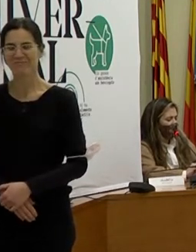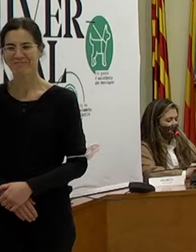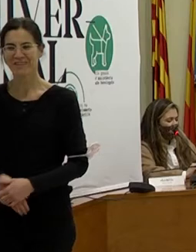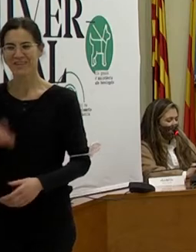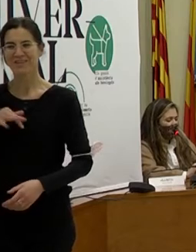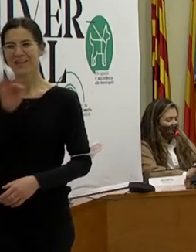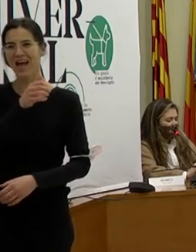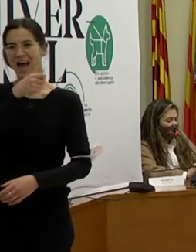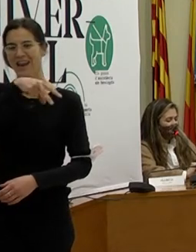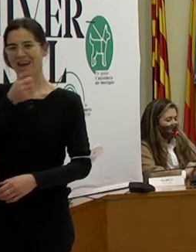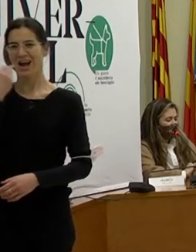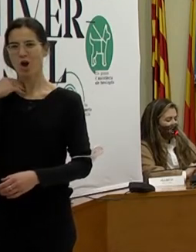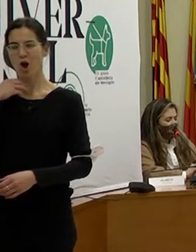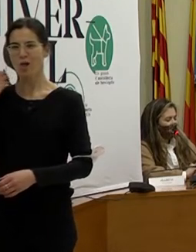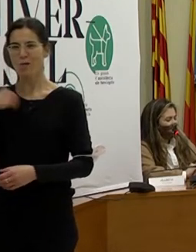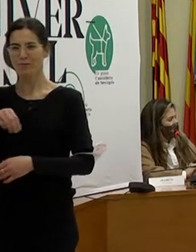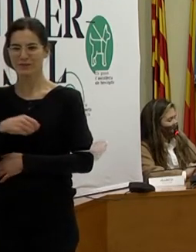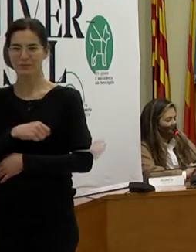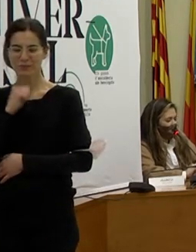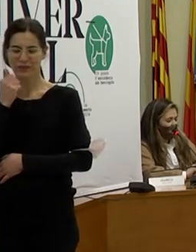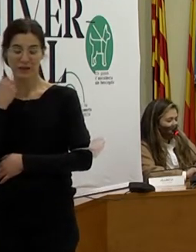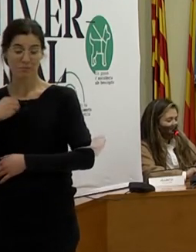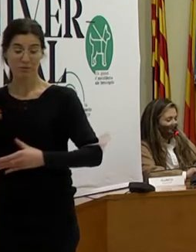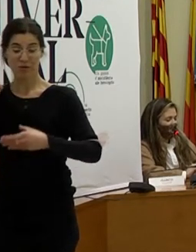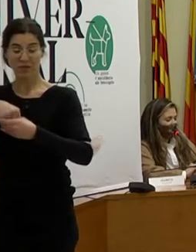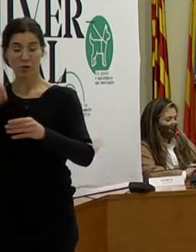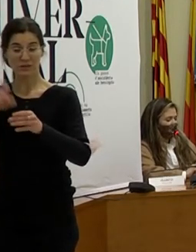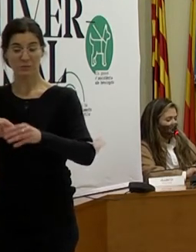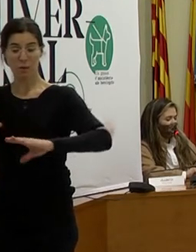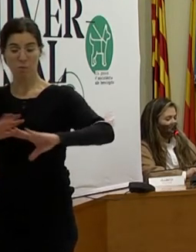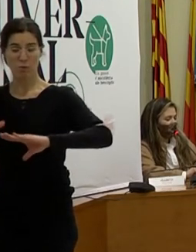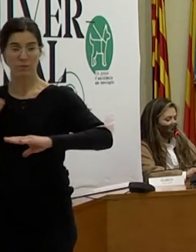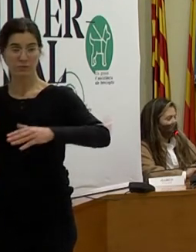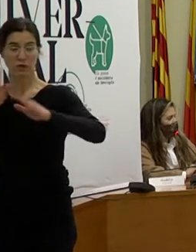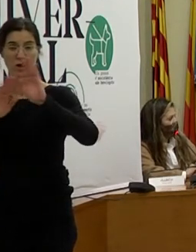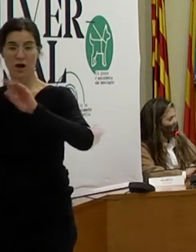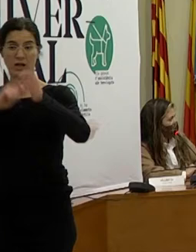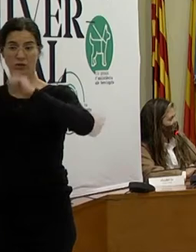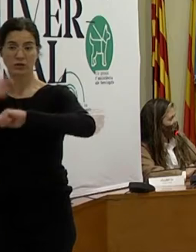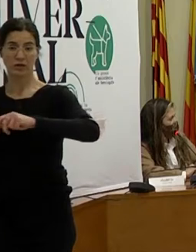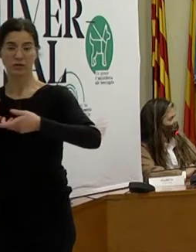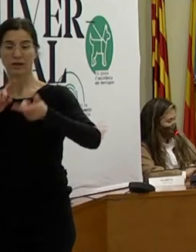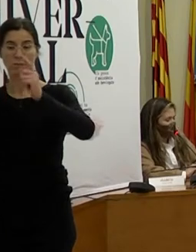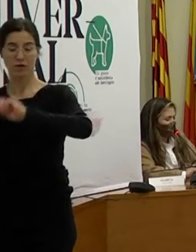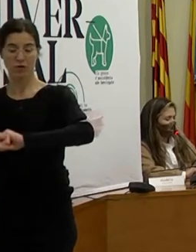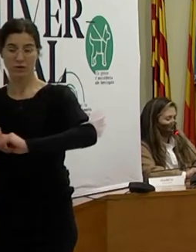Anna Folls és del moviment de l'associació Canviadores